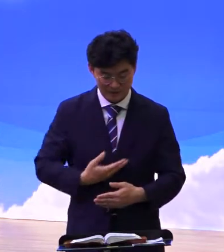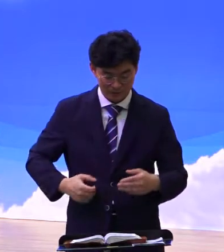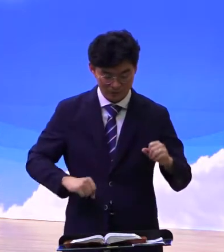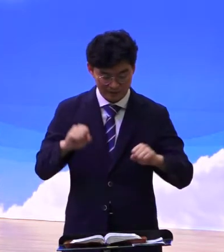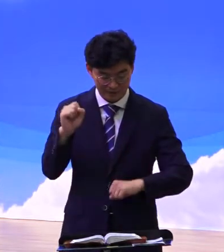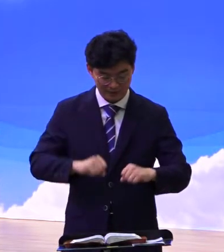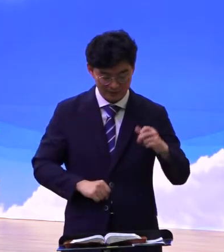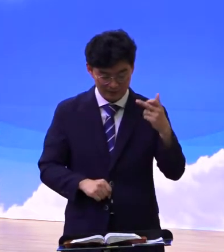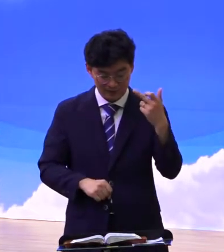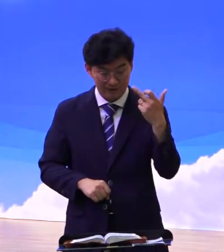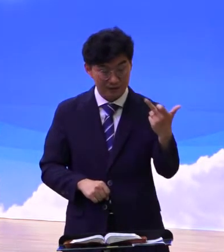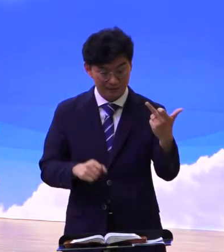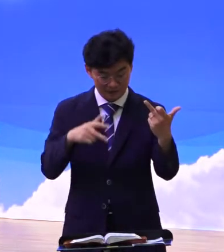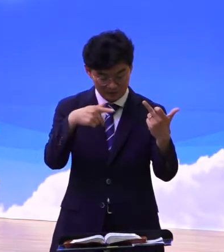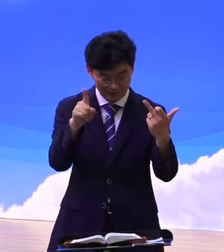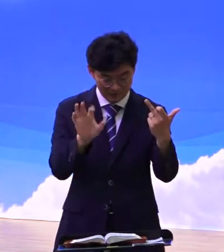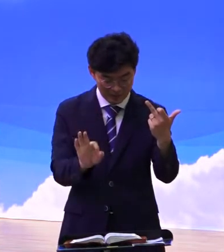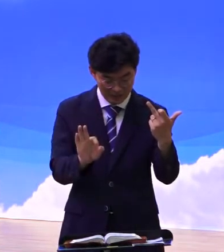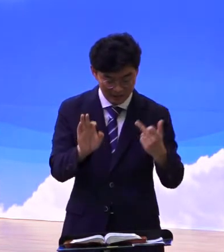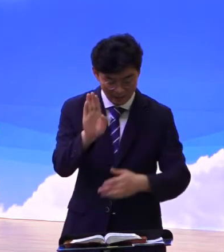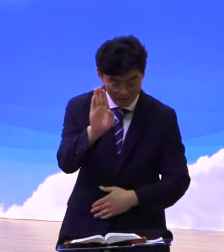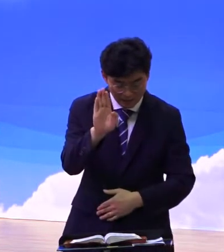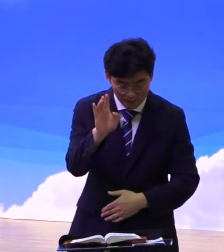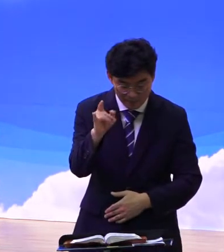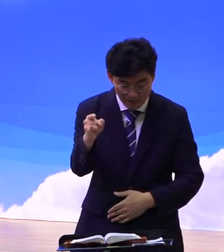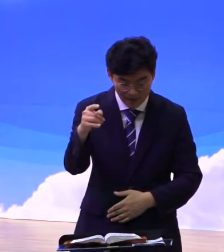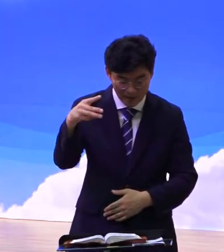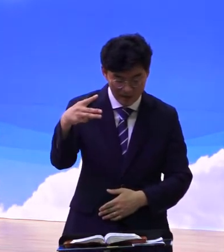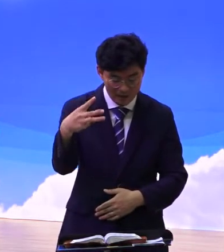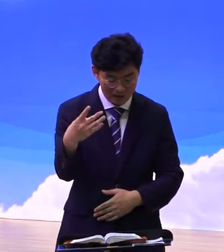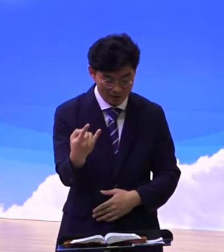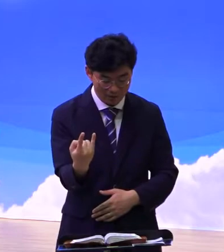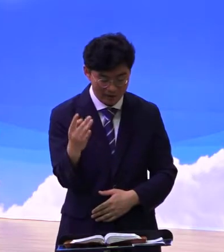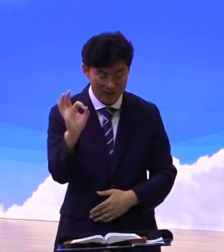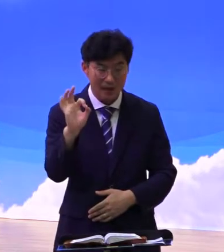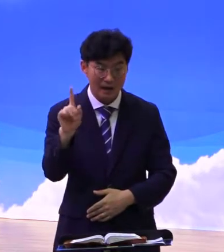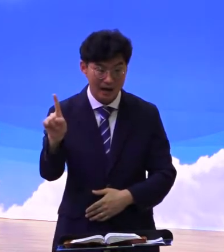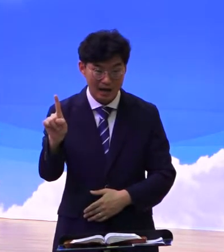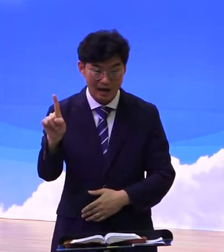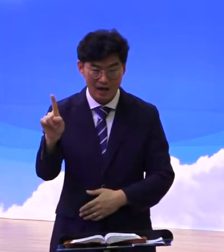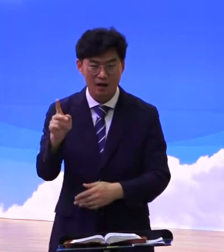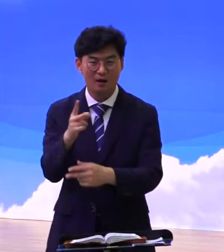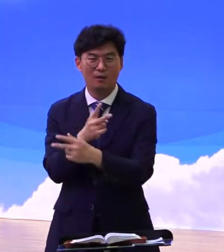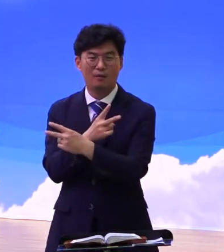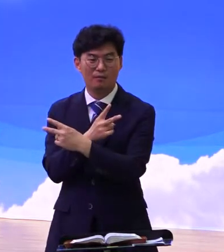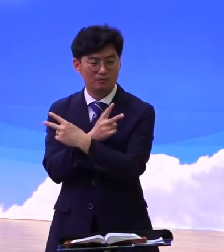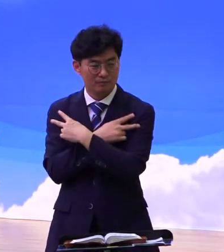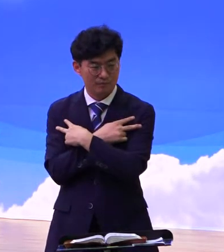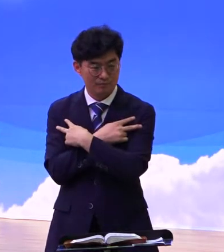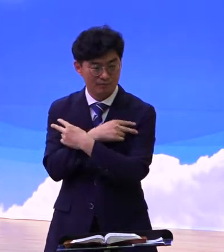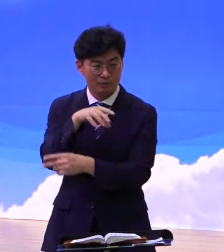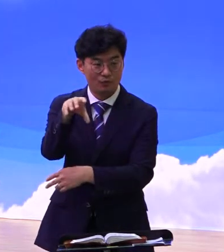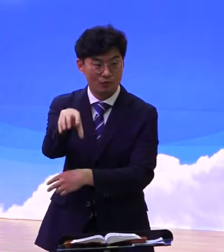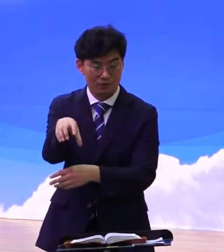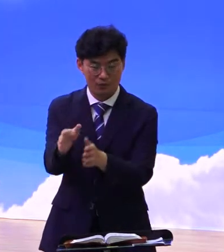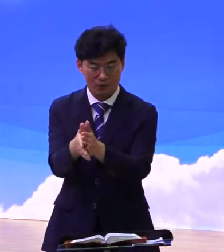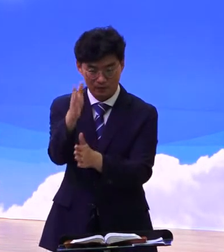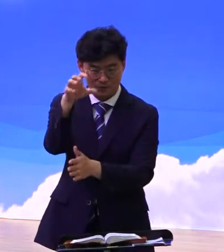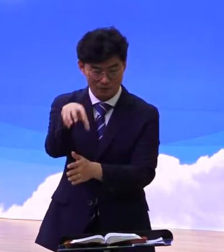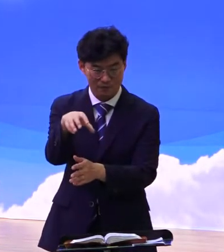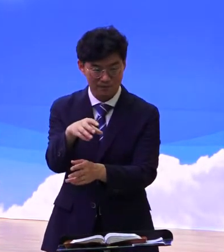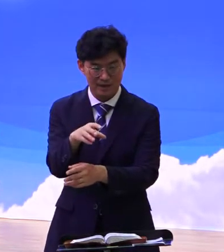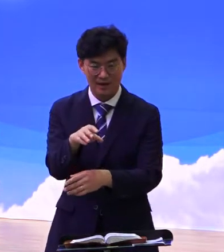하면서 베레아에 있을 때의 이야기입니다. 2차 전도여행은 대부분 유럽에서 이루어졌는데 오늘